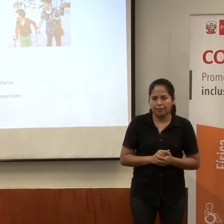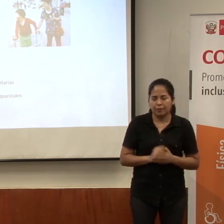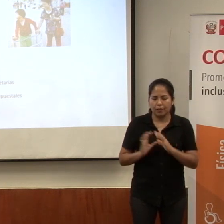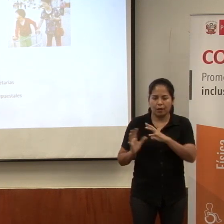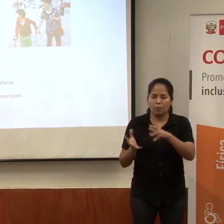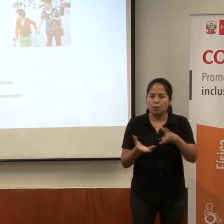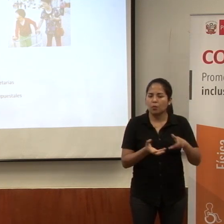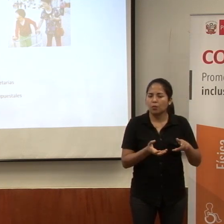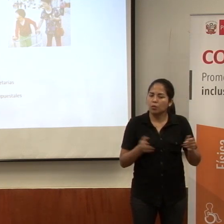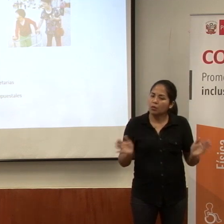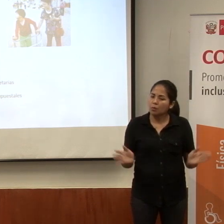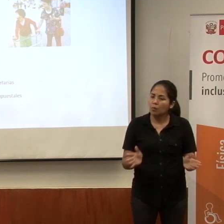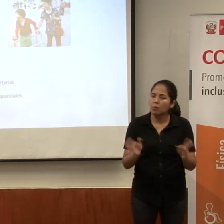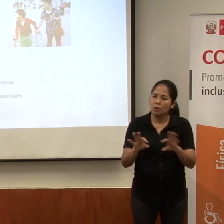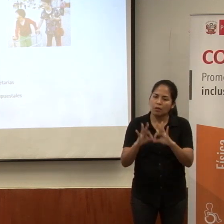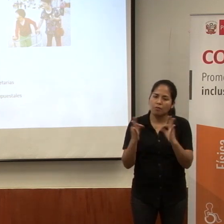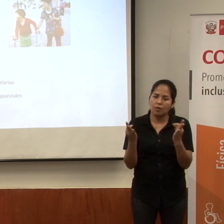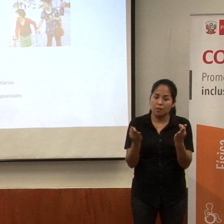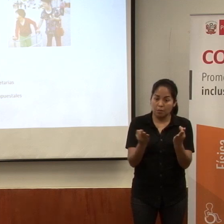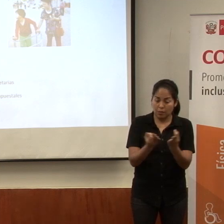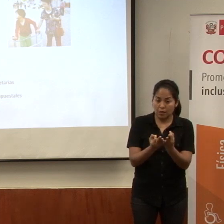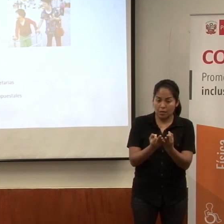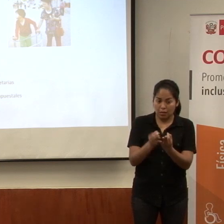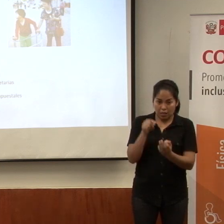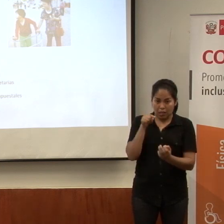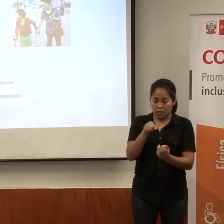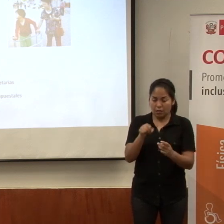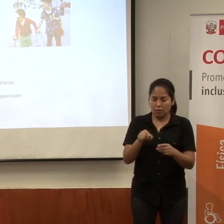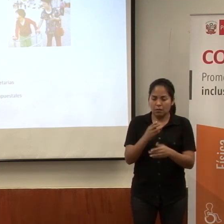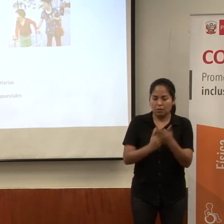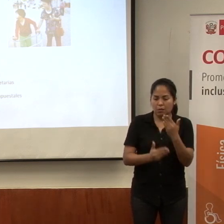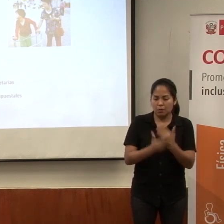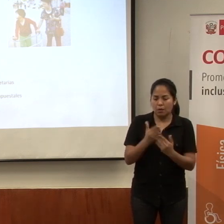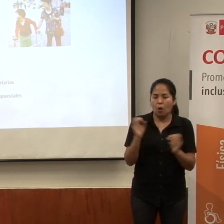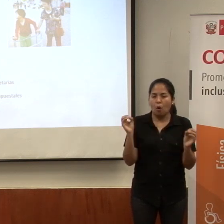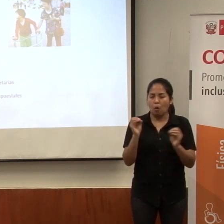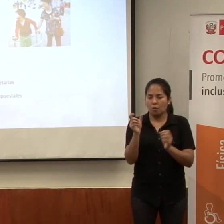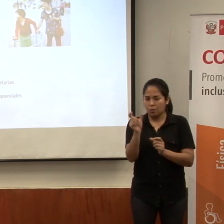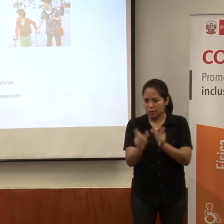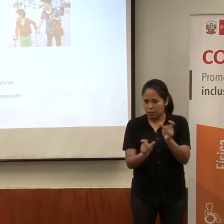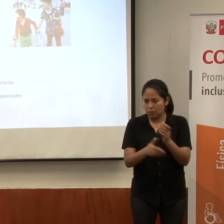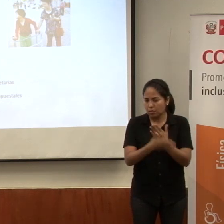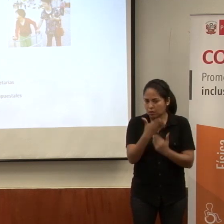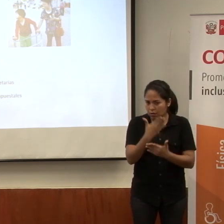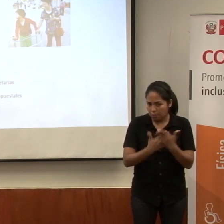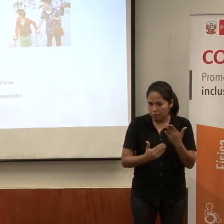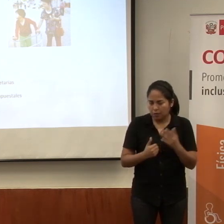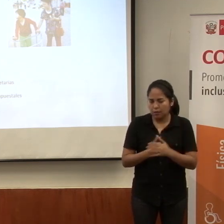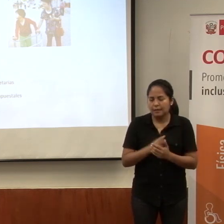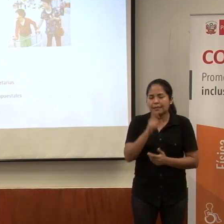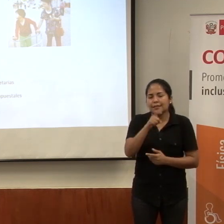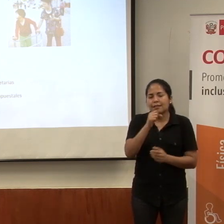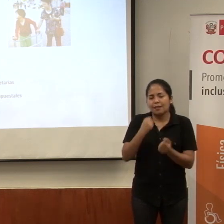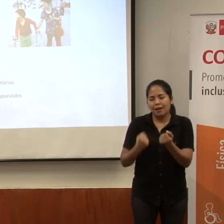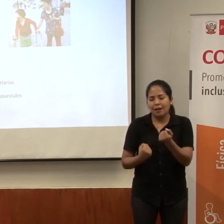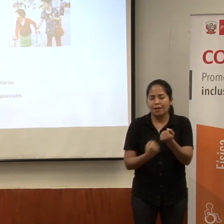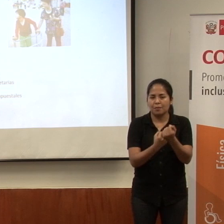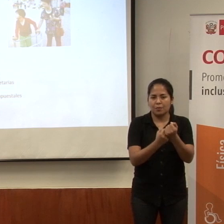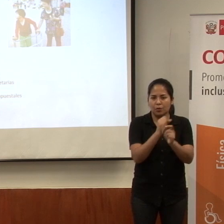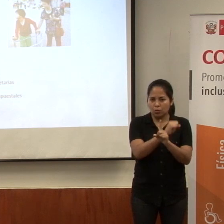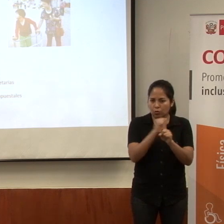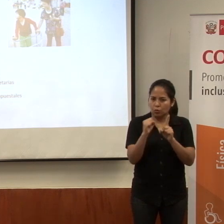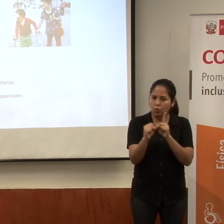mundo se promueve que las familias de los niños con discapacidad o de las personas con discapacidad tengan cierto apoyo social.